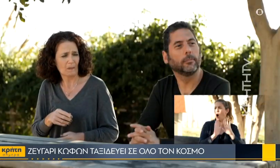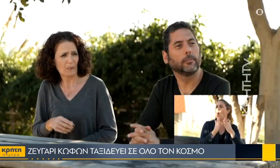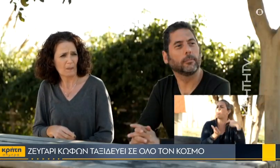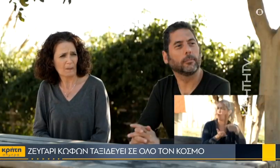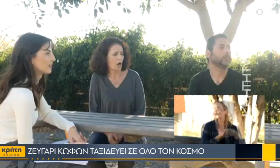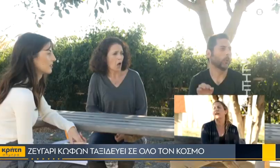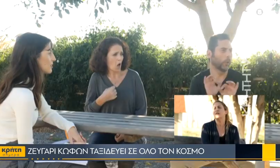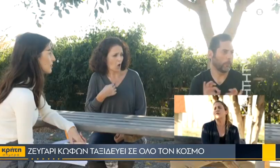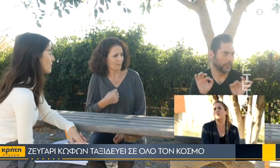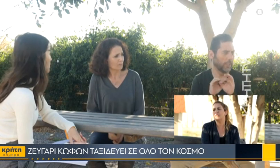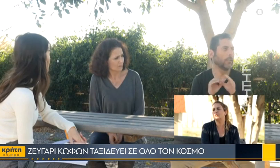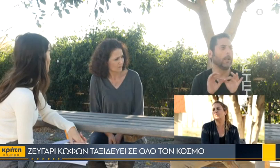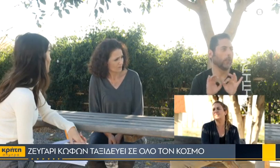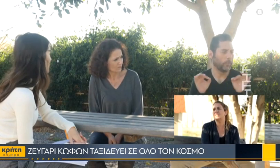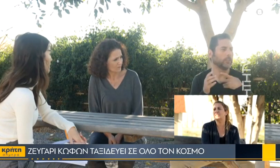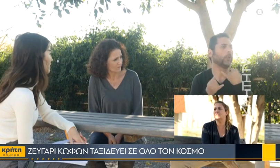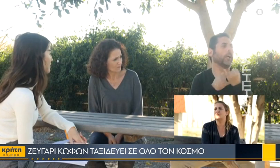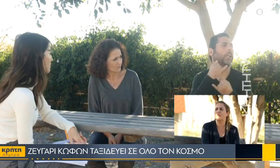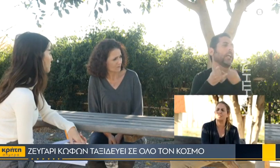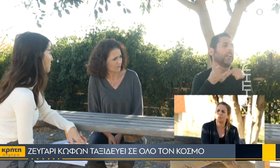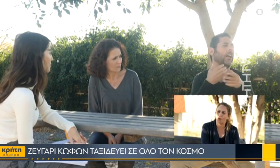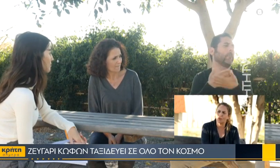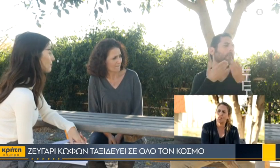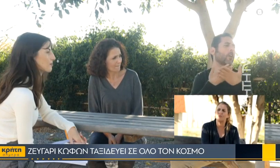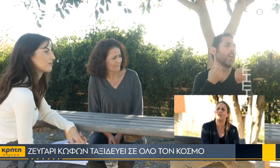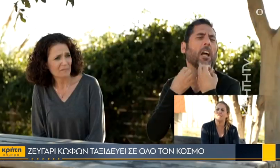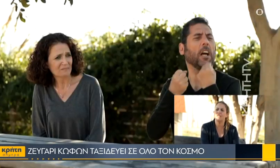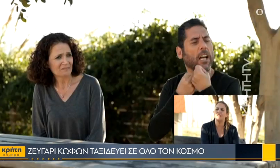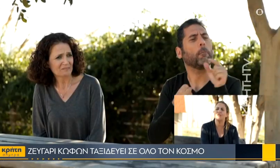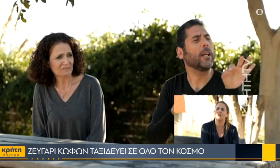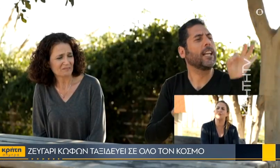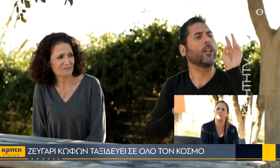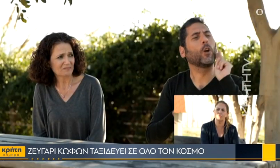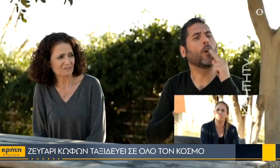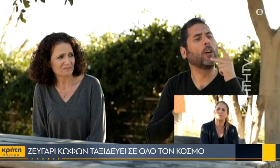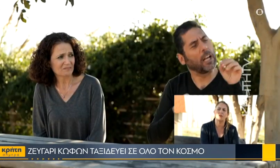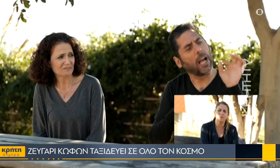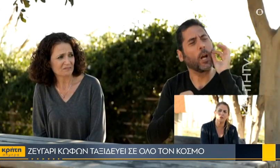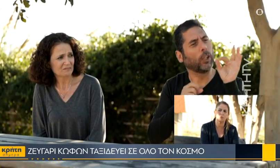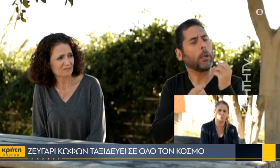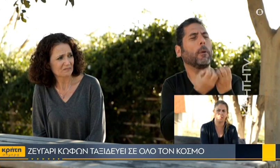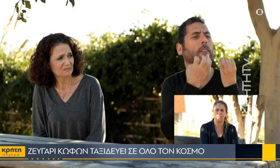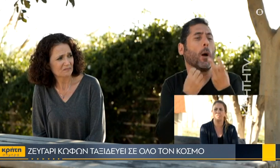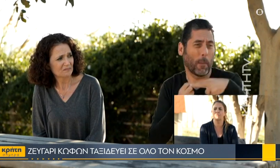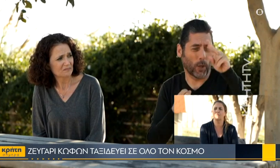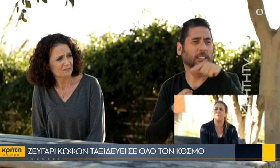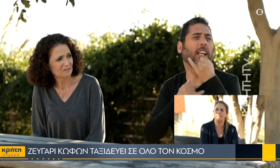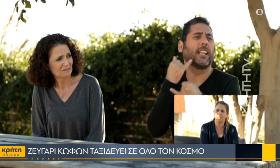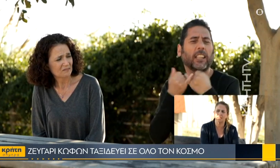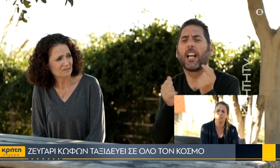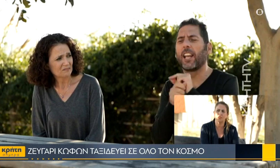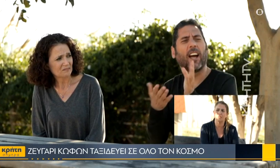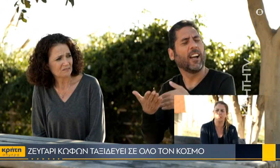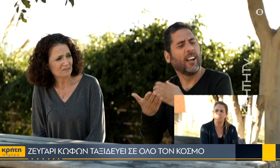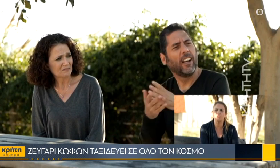οποίος ακούει? Νομίζω ότι το βασικότερο είναι όλες οι πληροφορίες που λαμβάνουμε από το διαδίκτυο. Μπαίνει